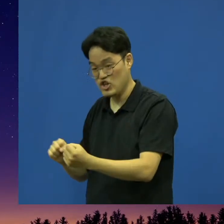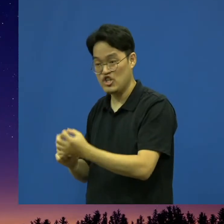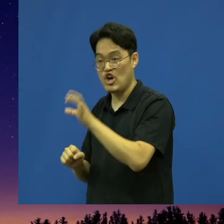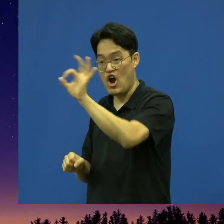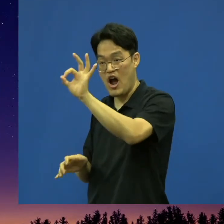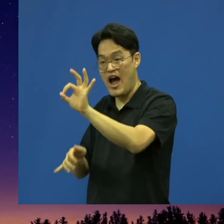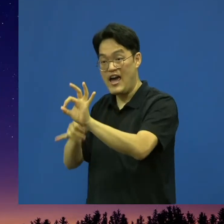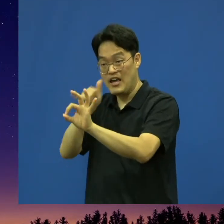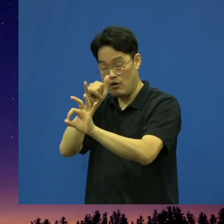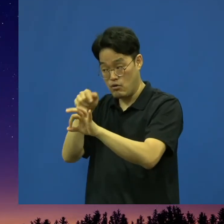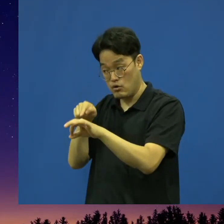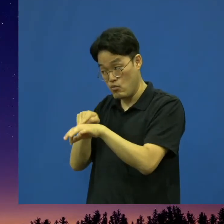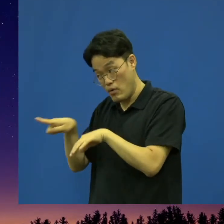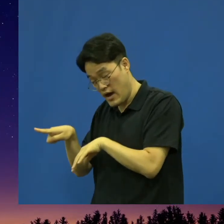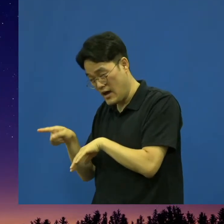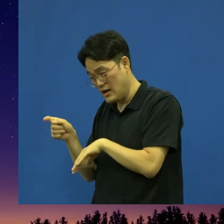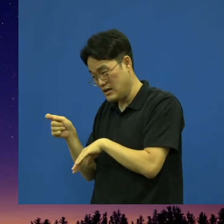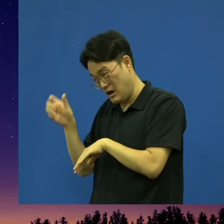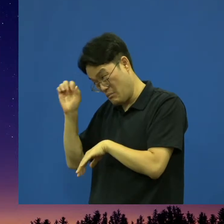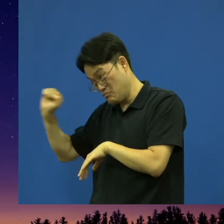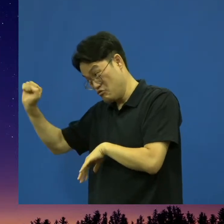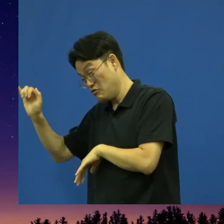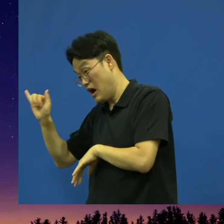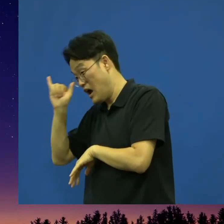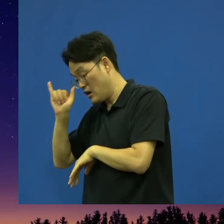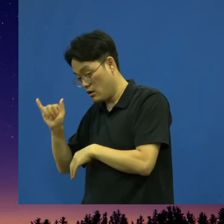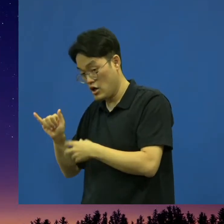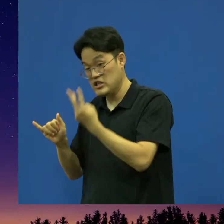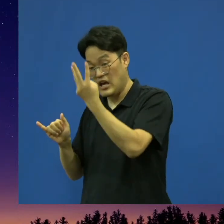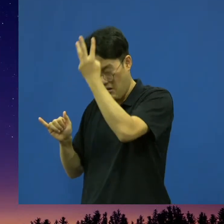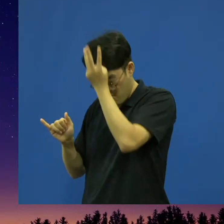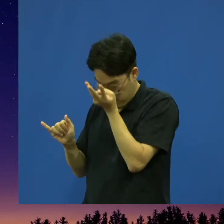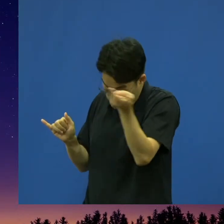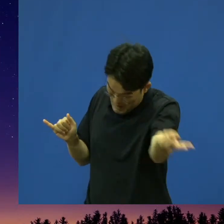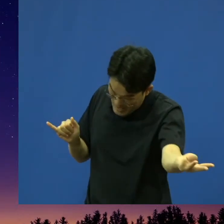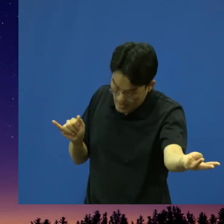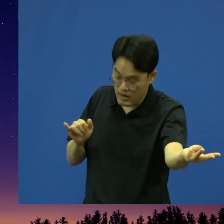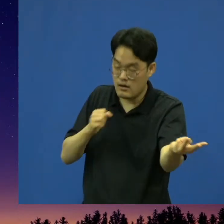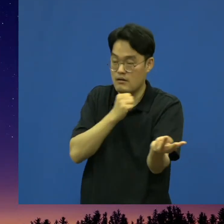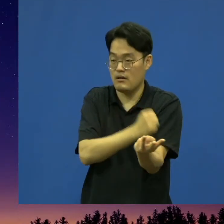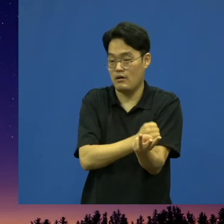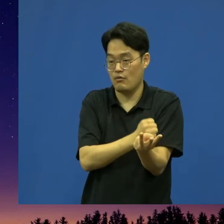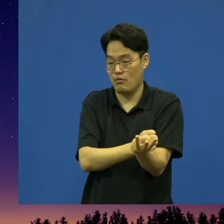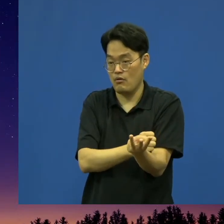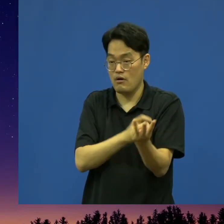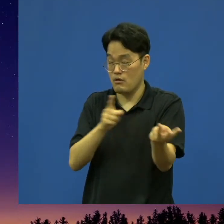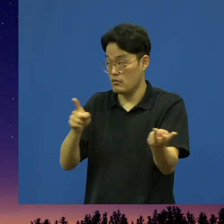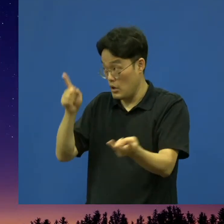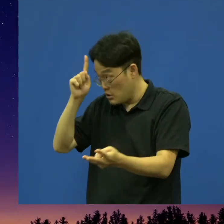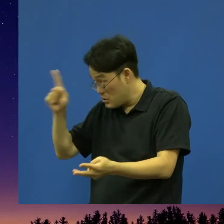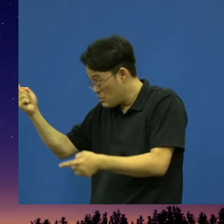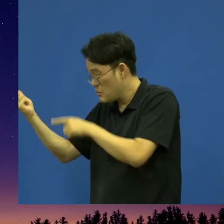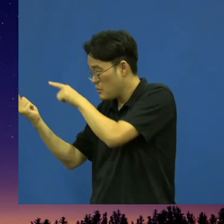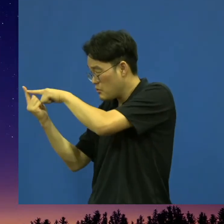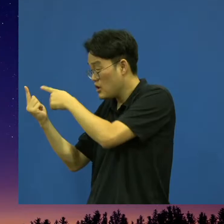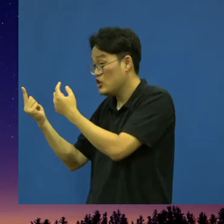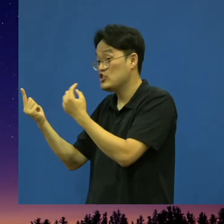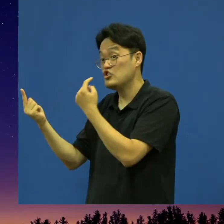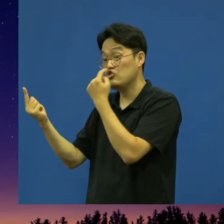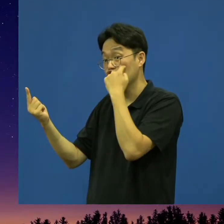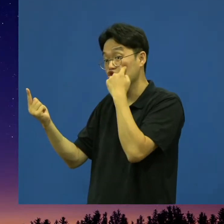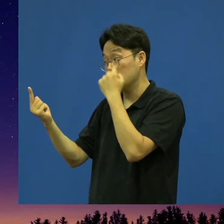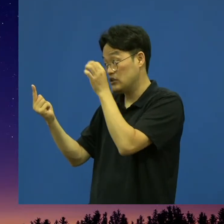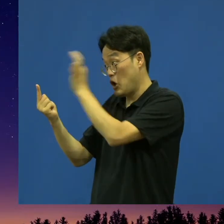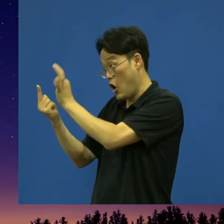또 다른 뿔이 나오매 새 뿔이 그 앞에서 빠졌으며 그 뿔에 눈도 있고 큰 말도 하는 입도